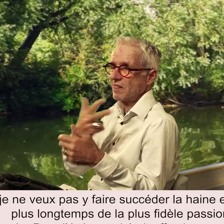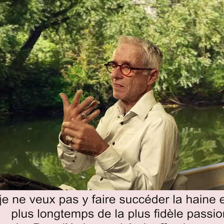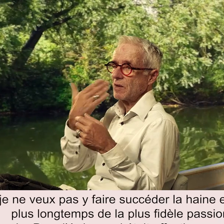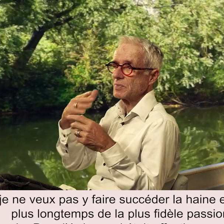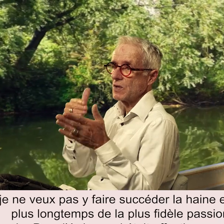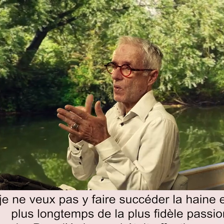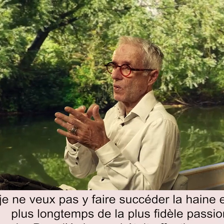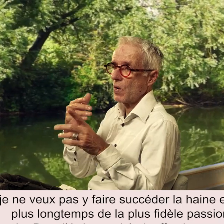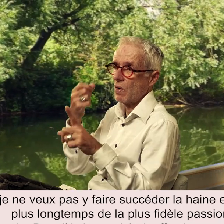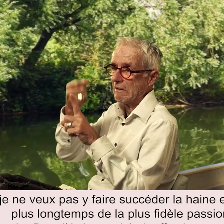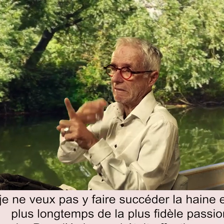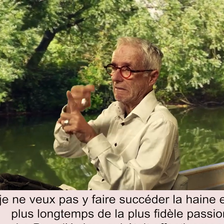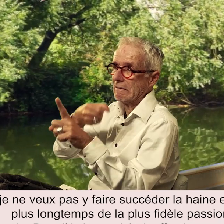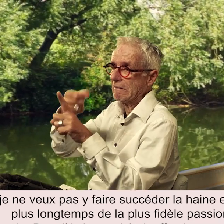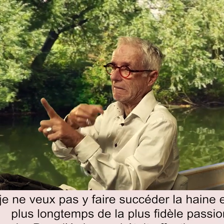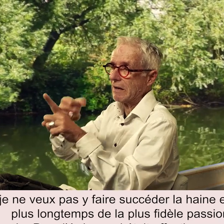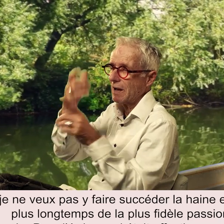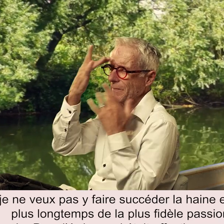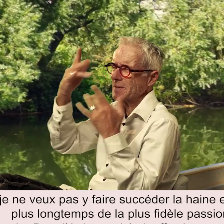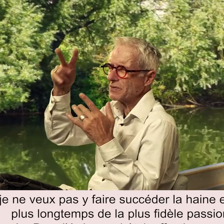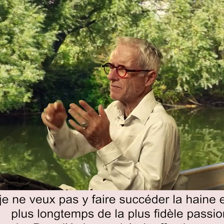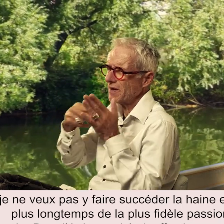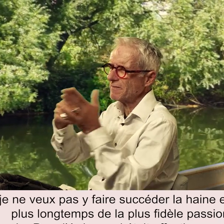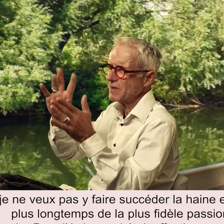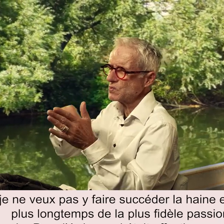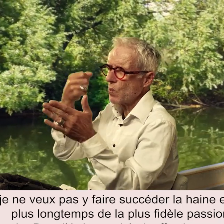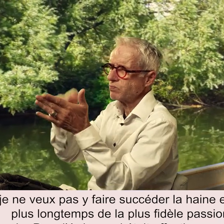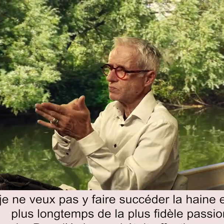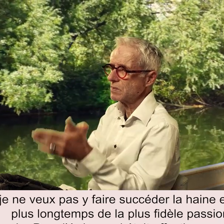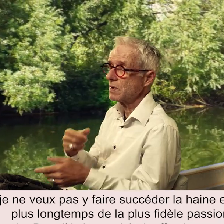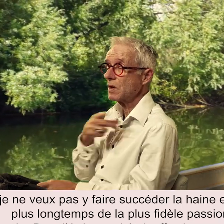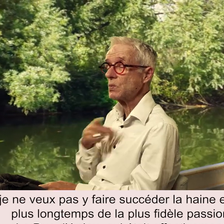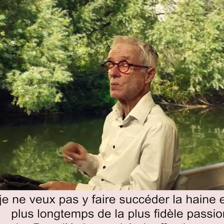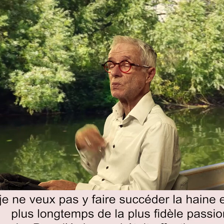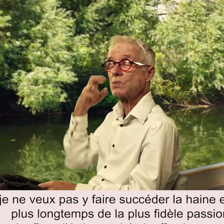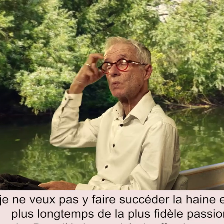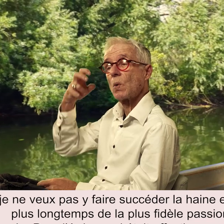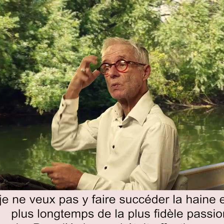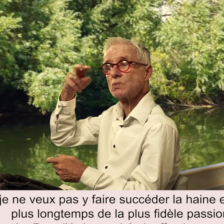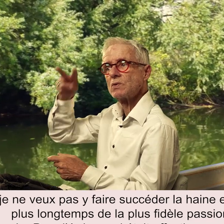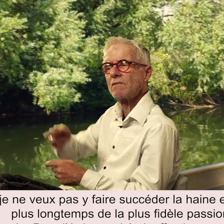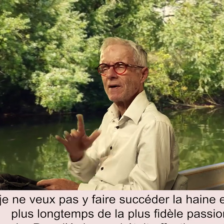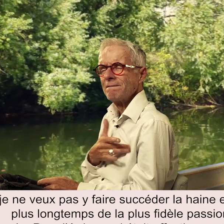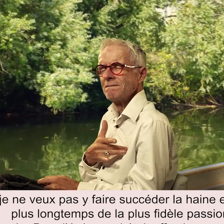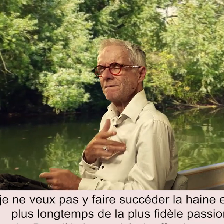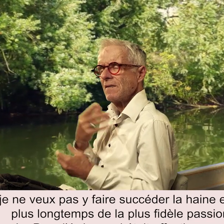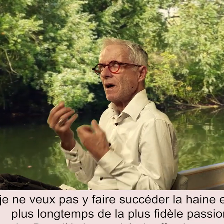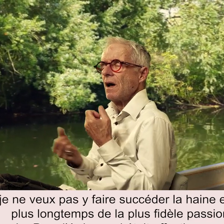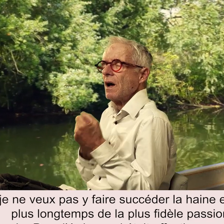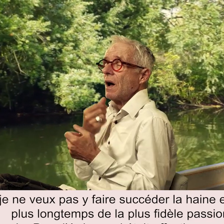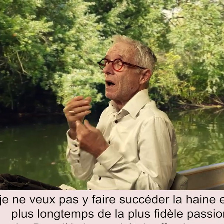de la plus fidèle passion qui fût jamais. » Le duc d'Anjou, qui était effectivement touché d'amour et de